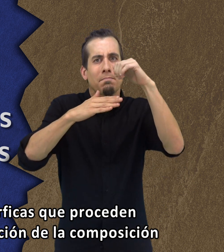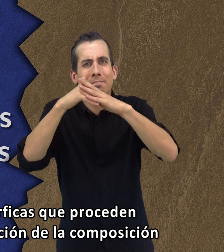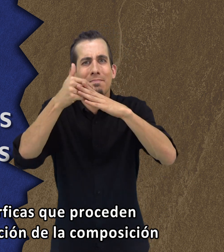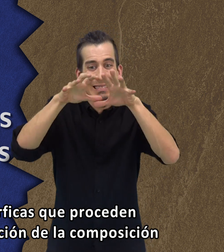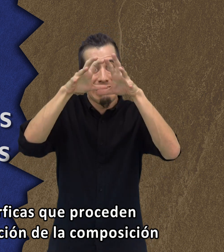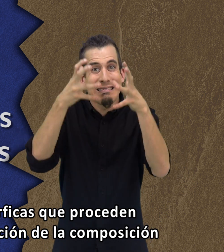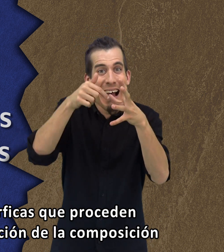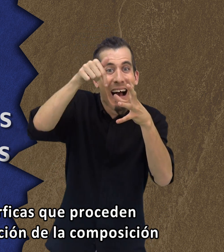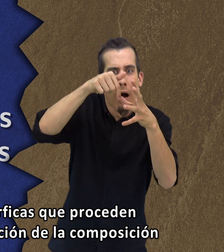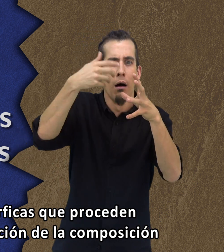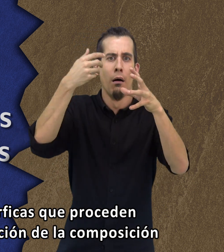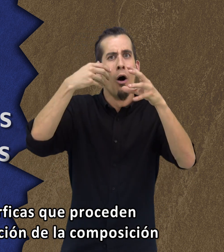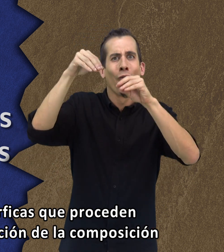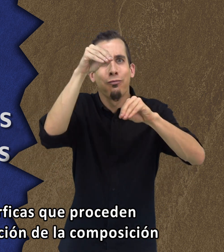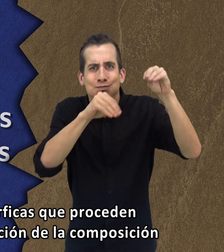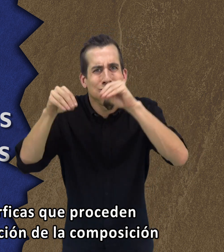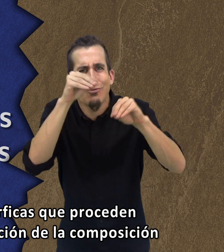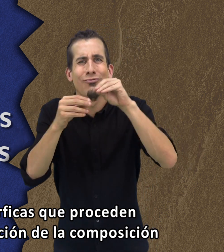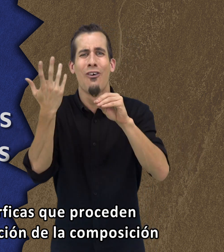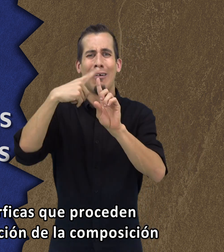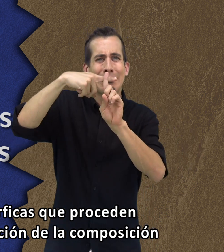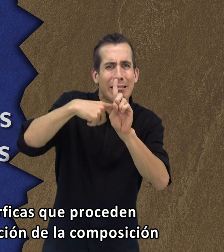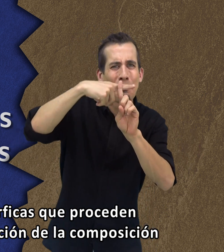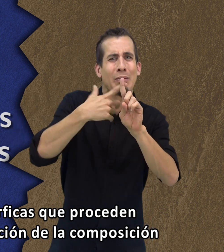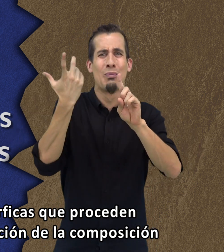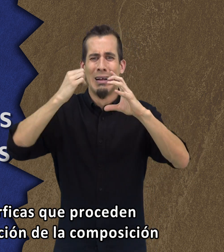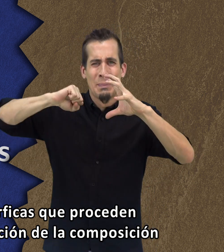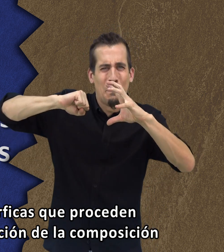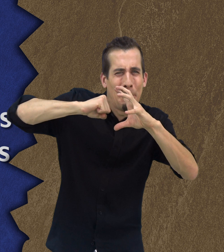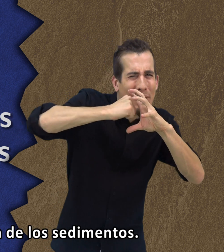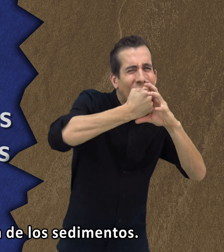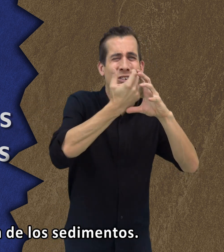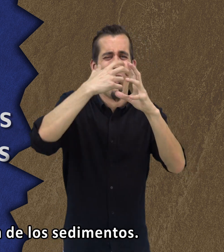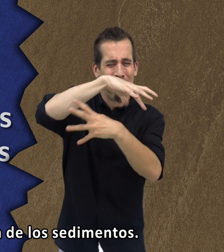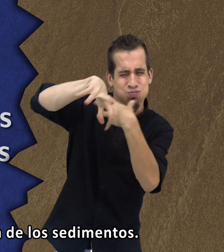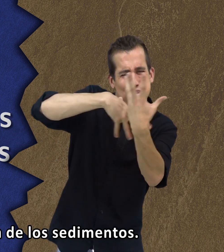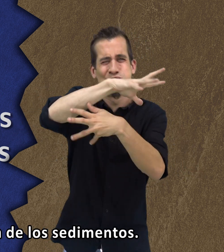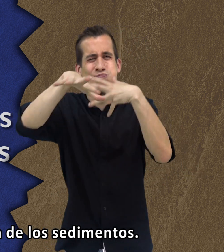que proceden de la transformación de la composición y la estructura de los sedimentos